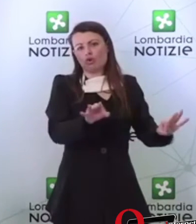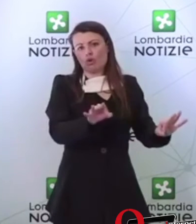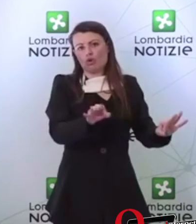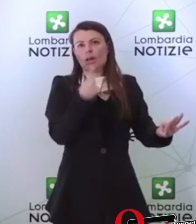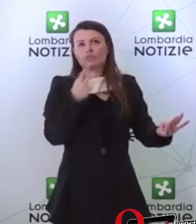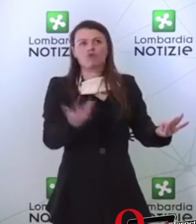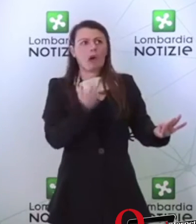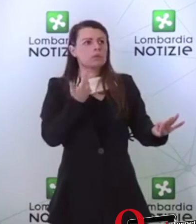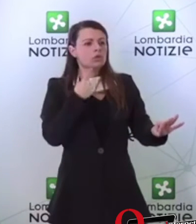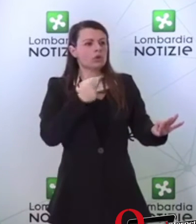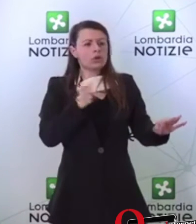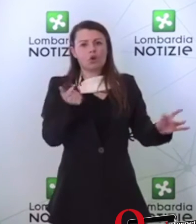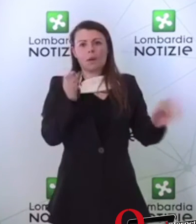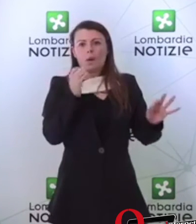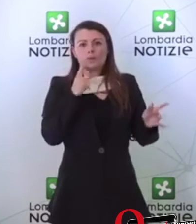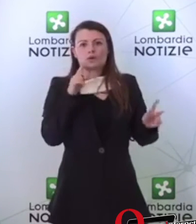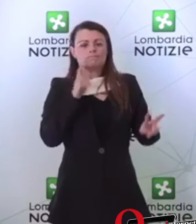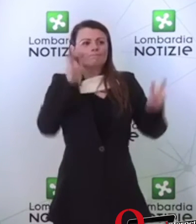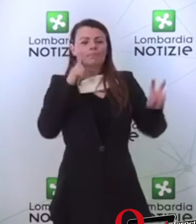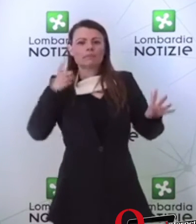visita, tra virgolette, del primo paziente.